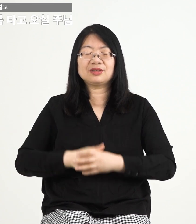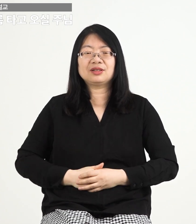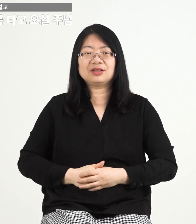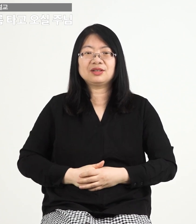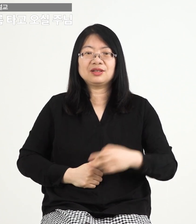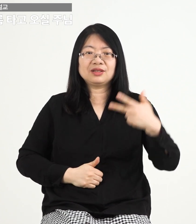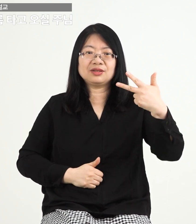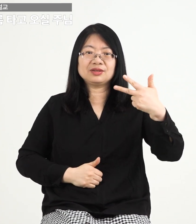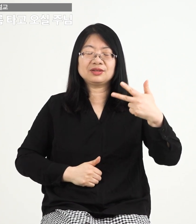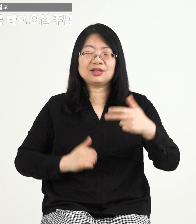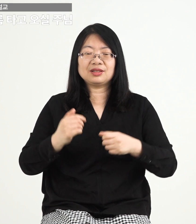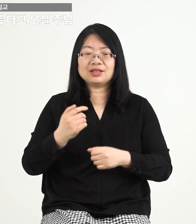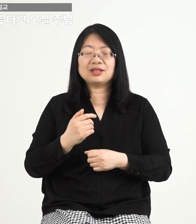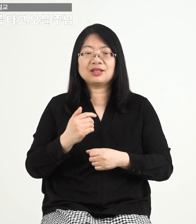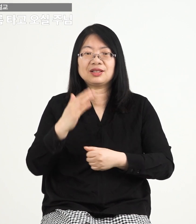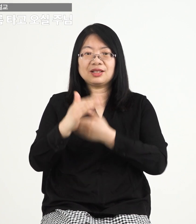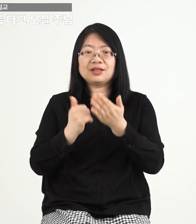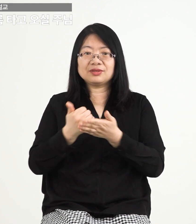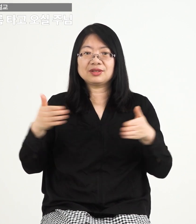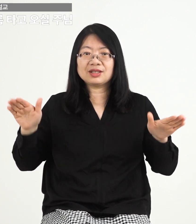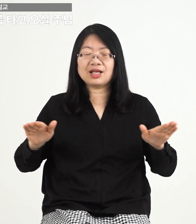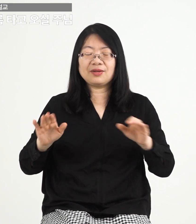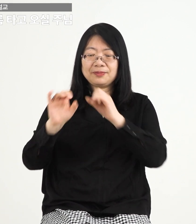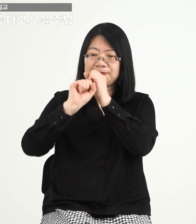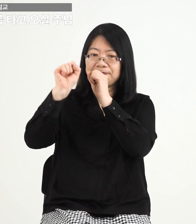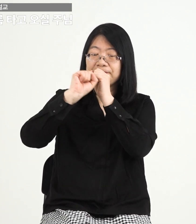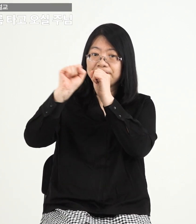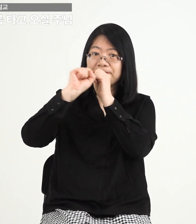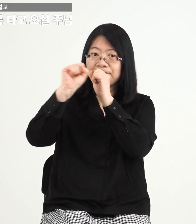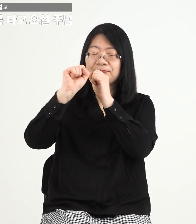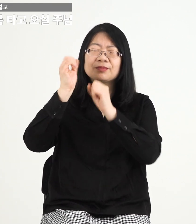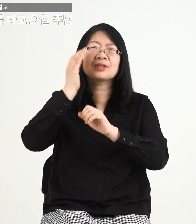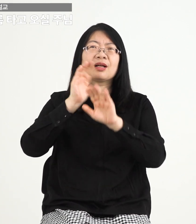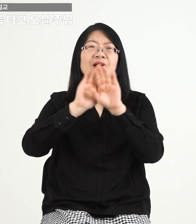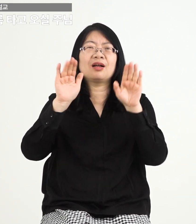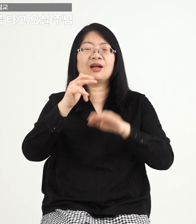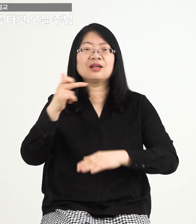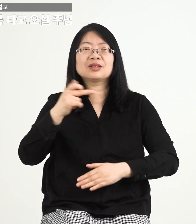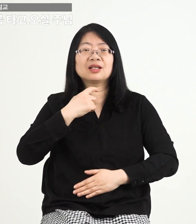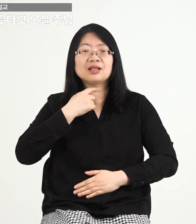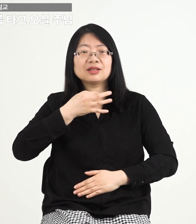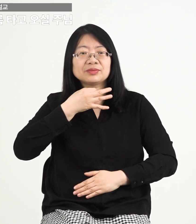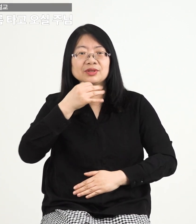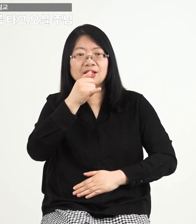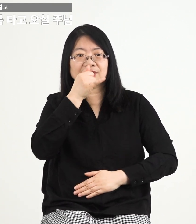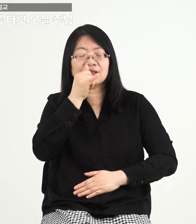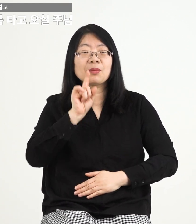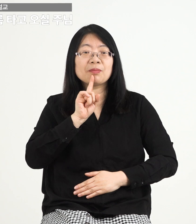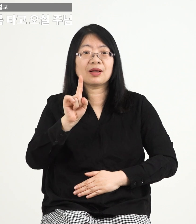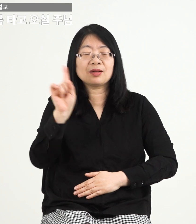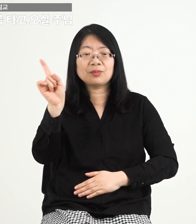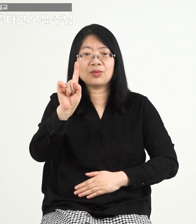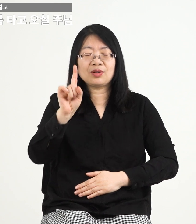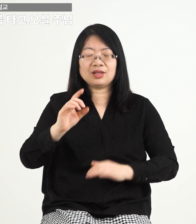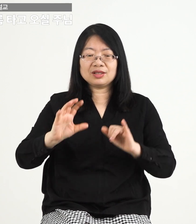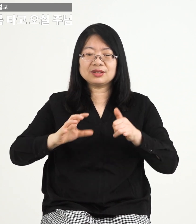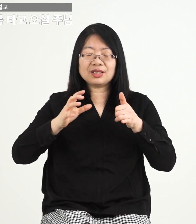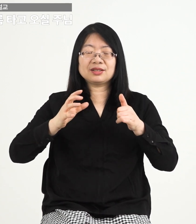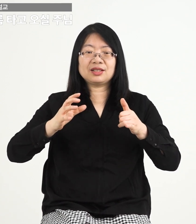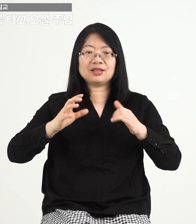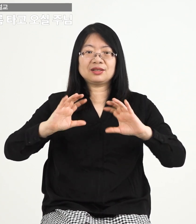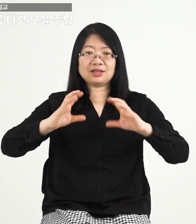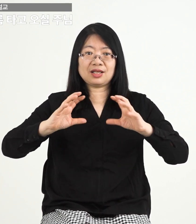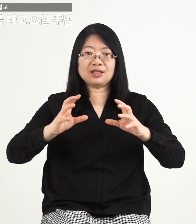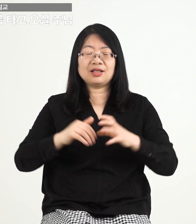7째 천사가 나팔을 불매 하늘에 큰 음성들이 나서 이르되 세상